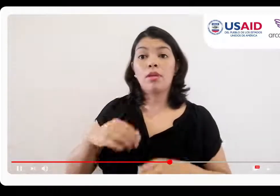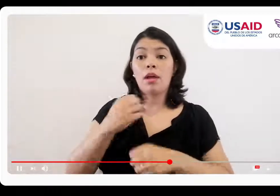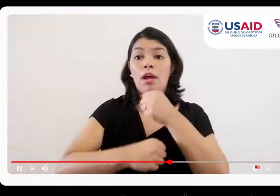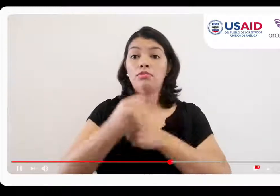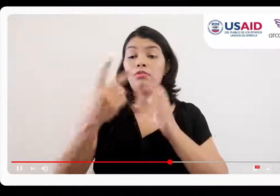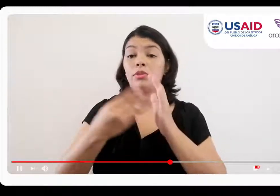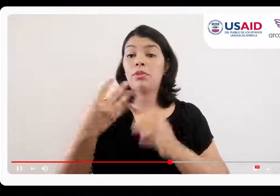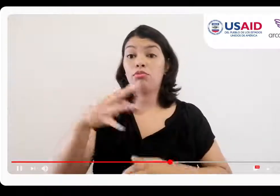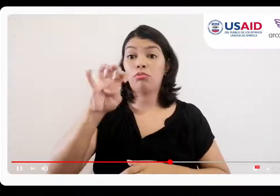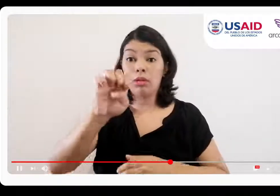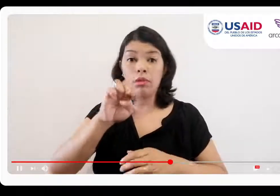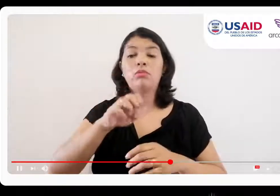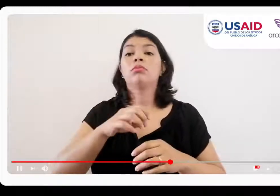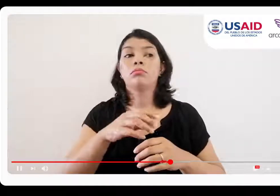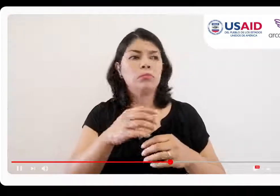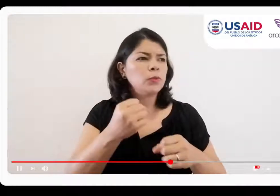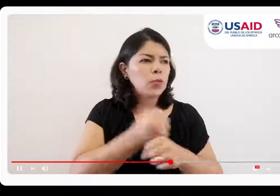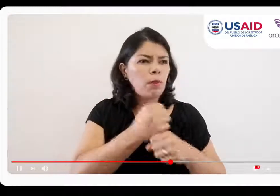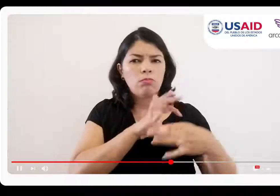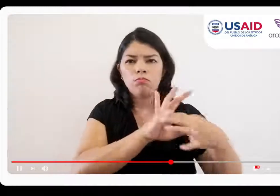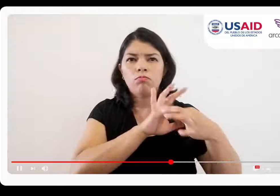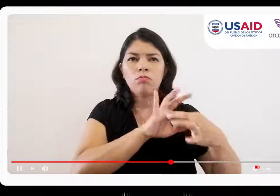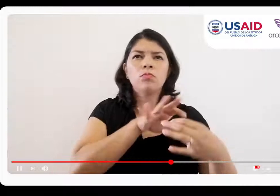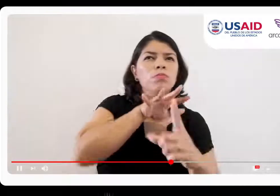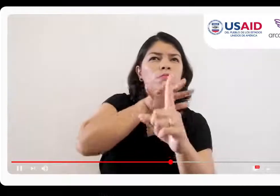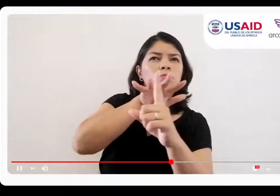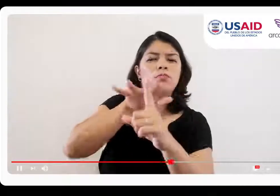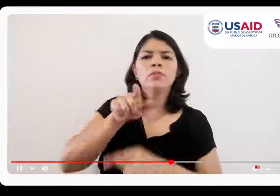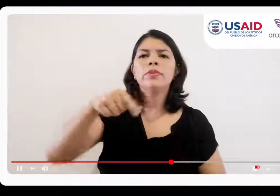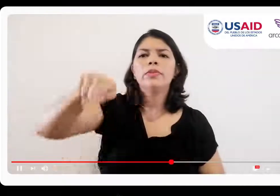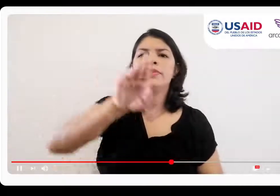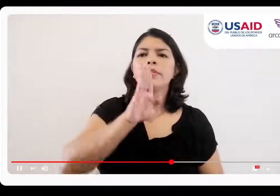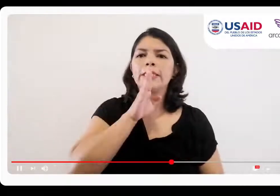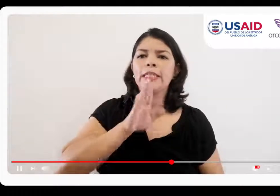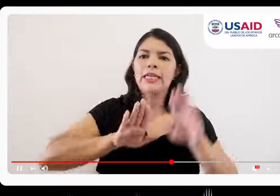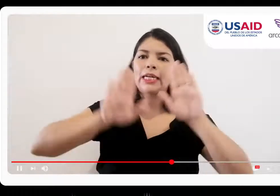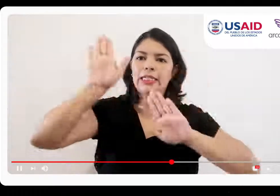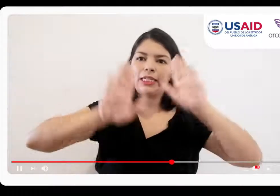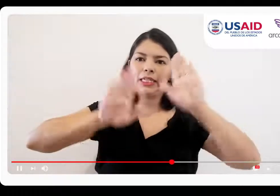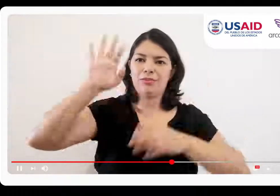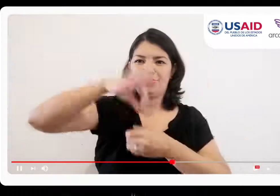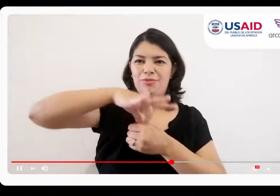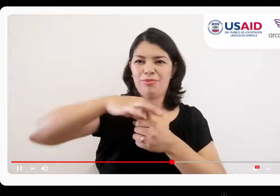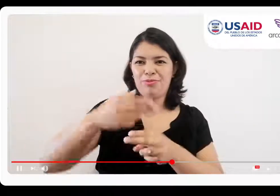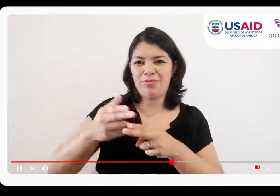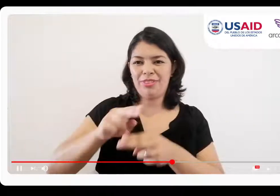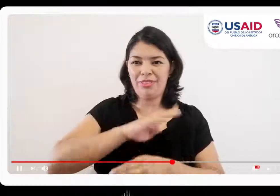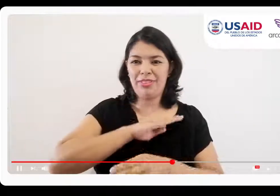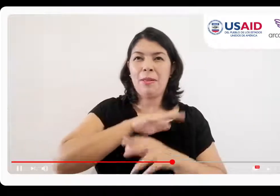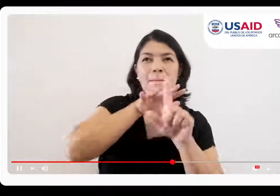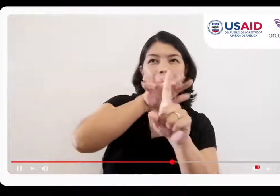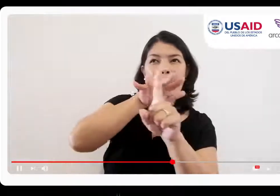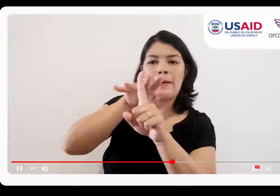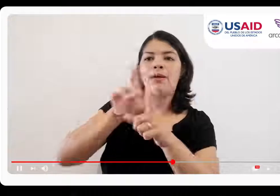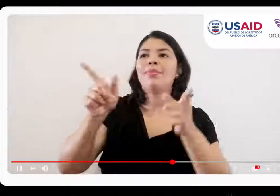de 2019, realizando el foro de incidencia política con los candidatos a la alcaldía y una serie de procesos de incidencia en